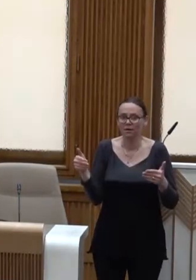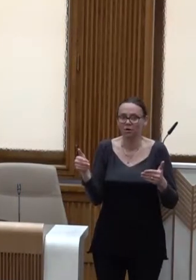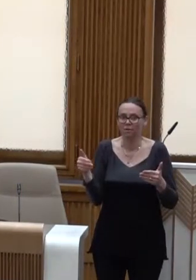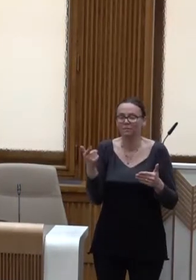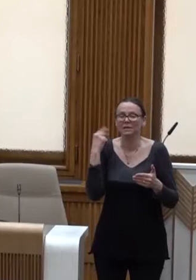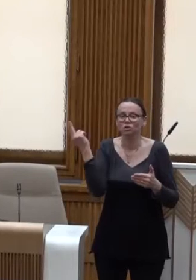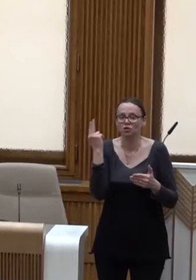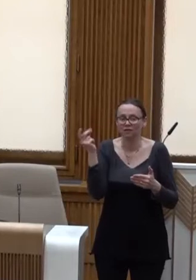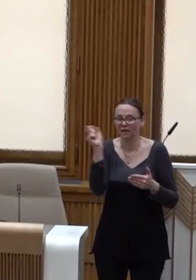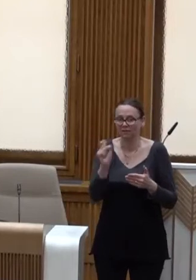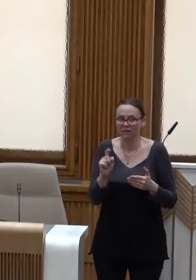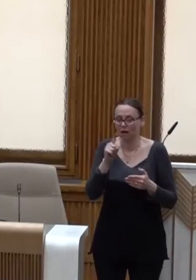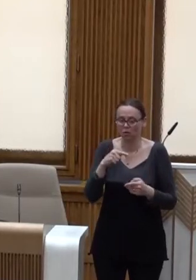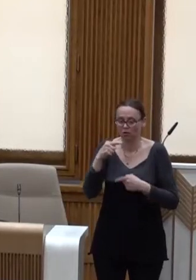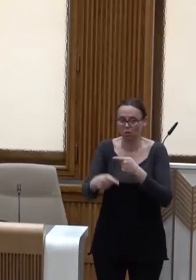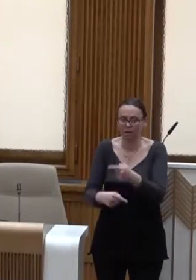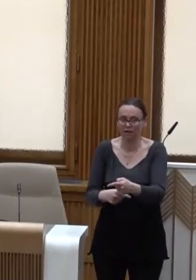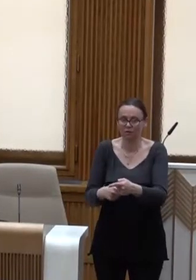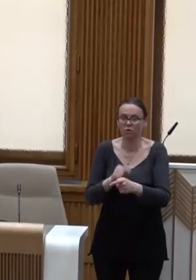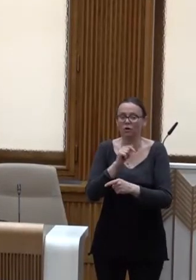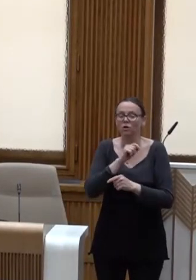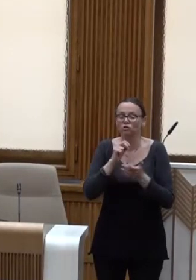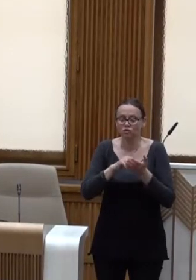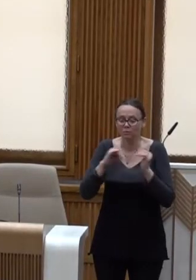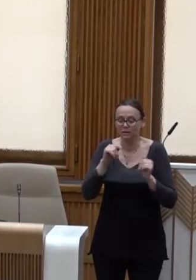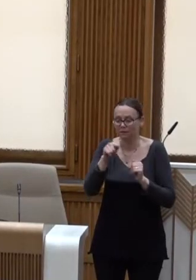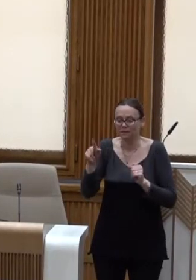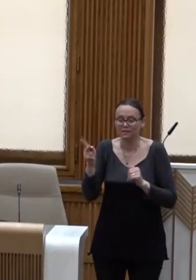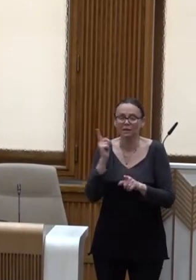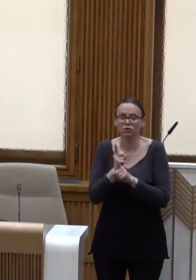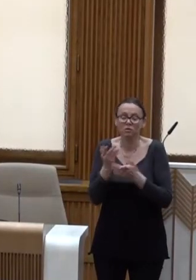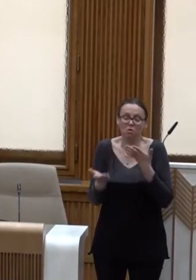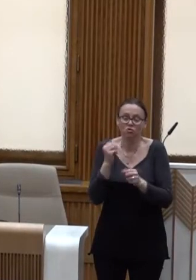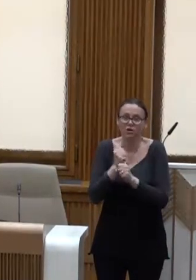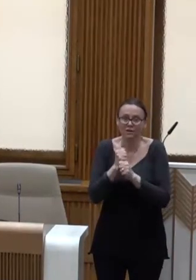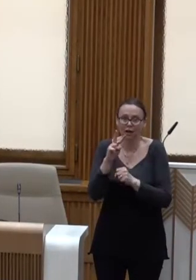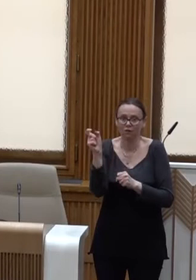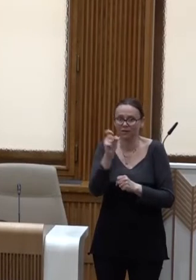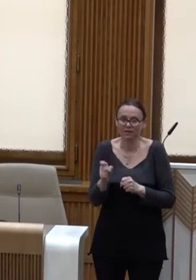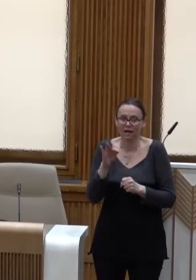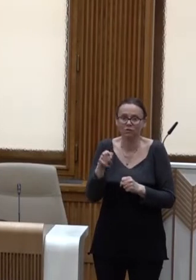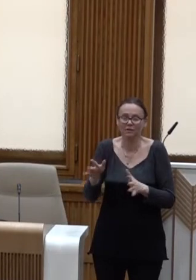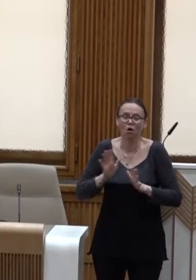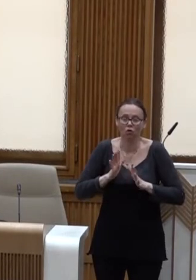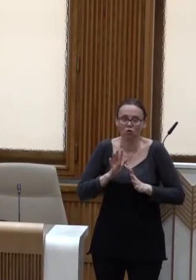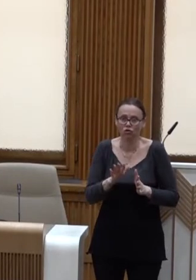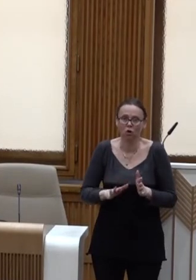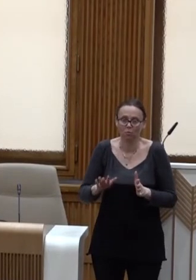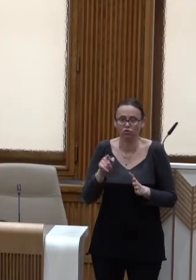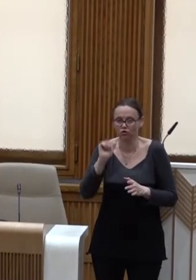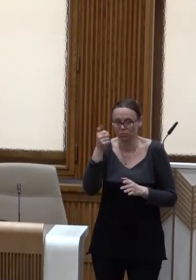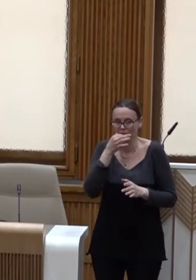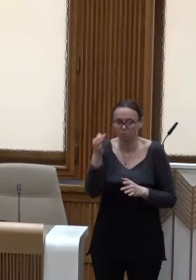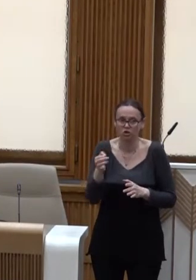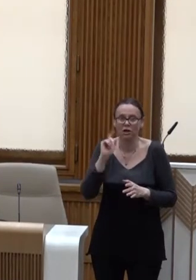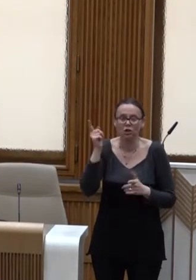torej Slovenija v Italijo in obratno, zlasti tisti, ki morda celo tudi delajo v Italiji, torej na teh ogroženih območjih. To je prvo